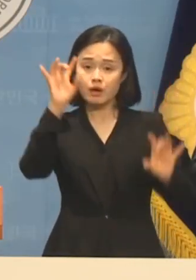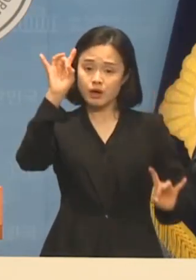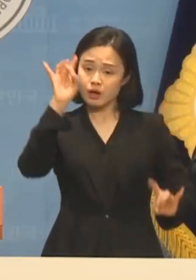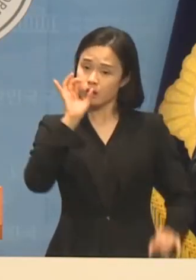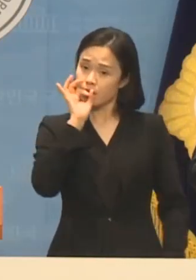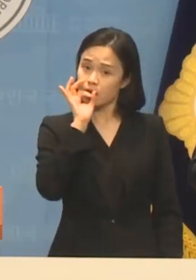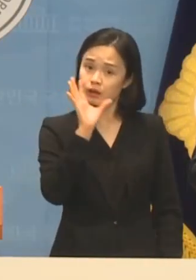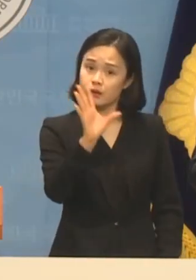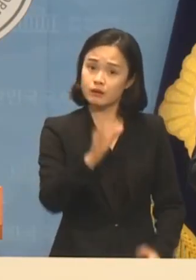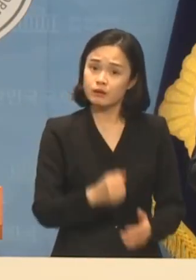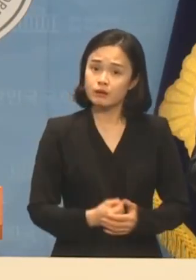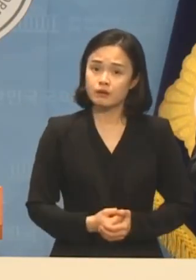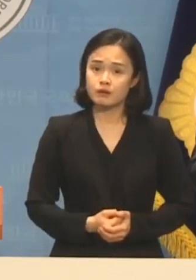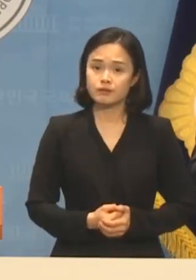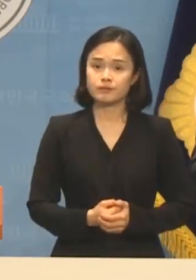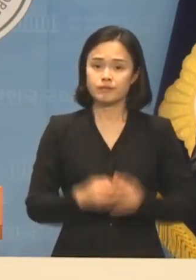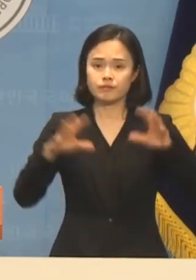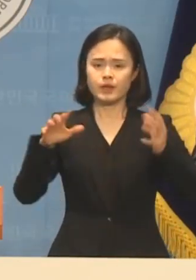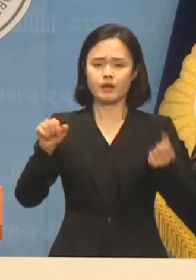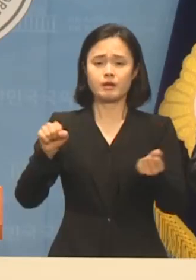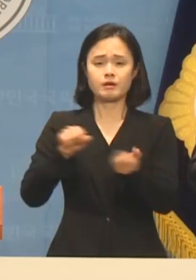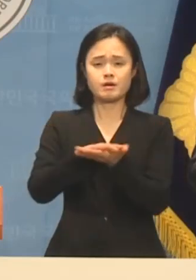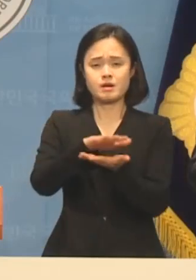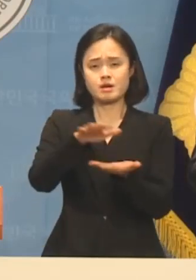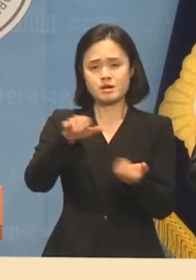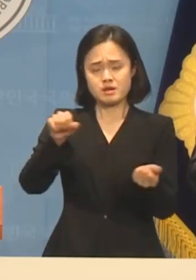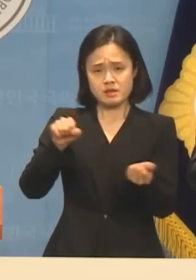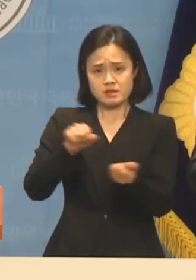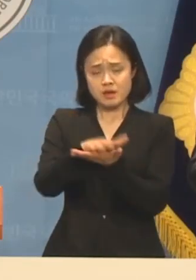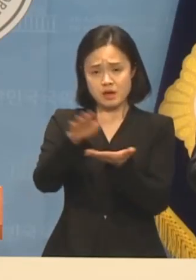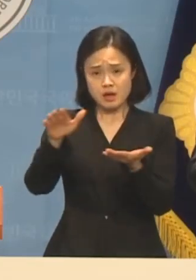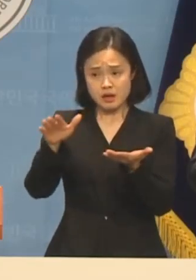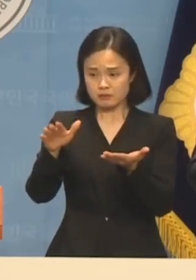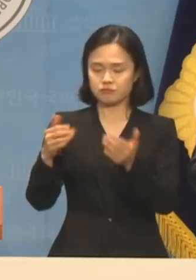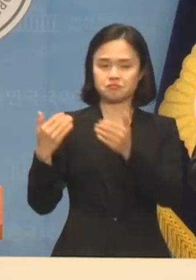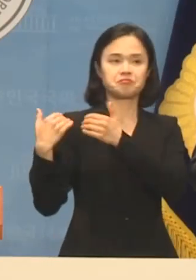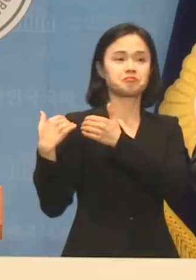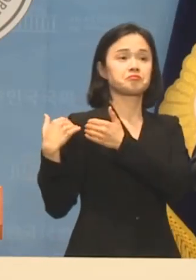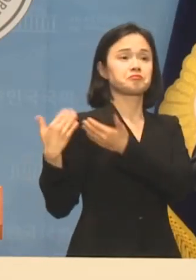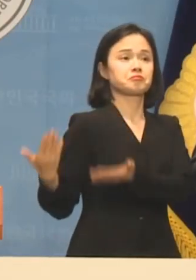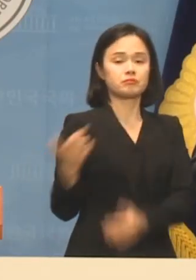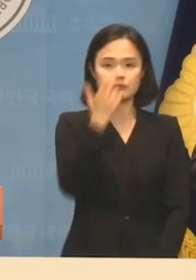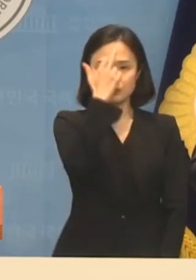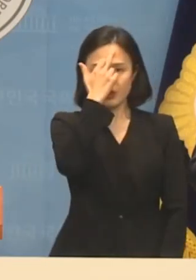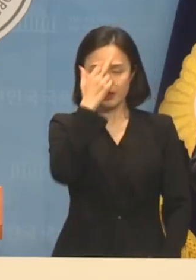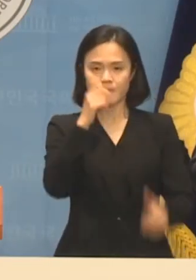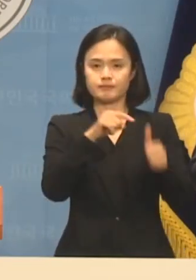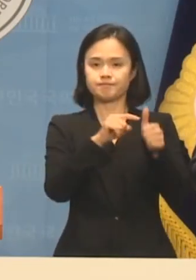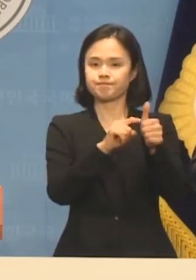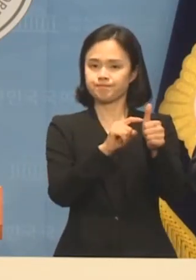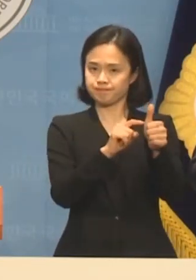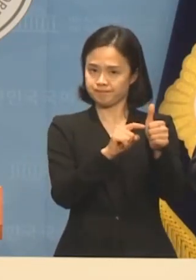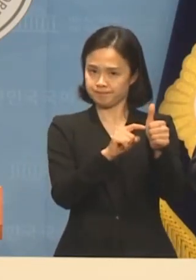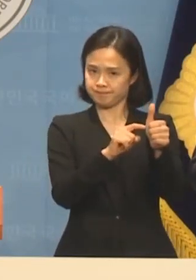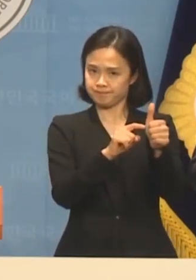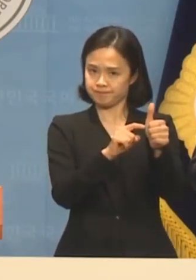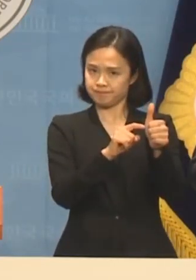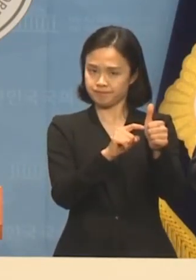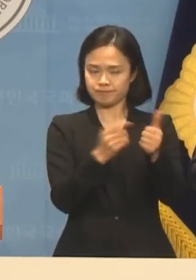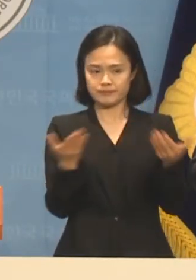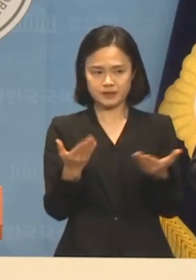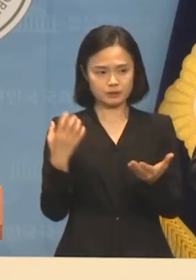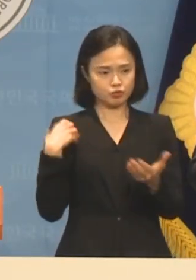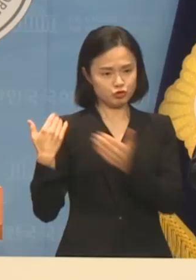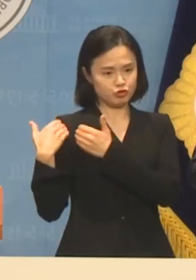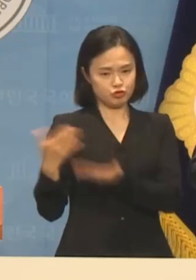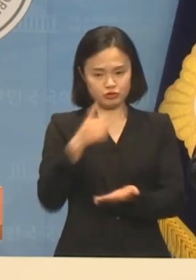행위들이 유지되도록 사실상 업무를 방관하고 있는 최상목 대통령 권한대행을 직무유기로